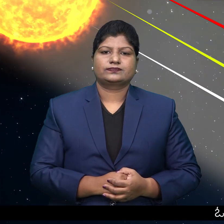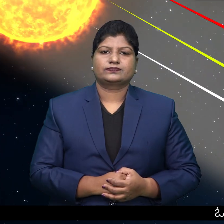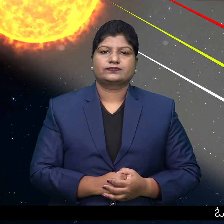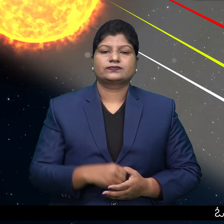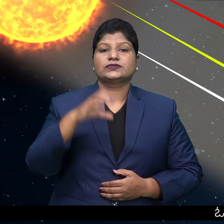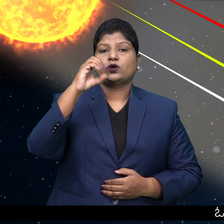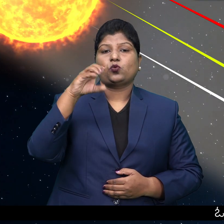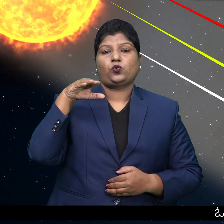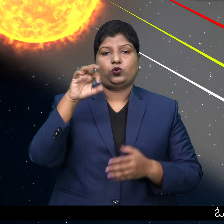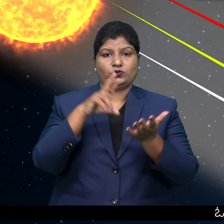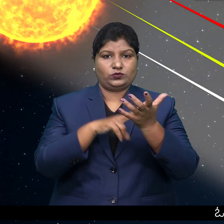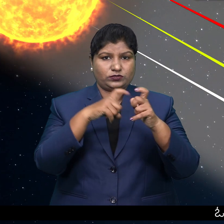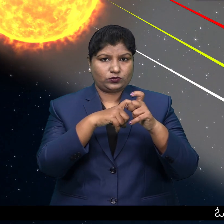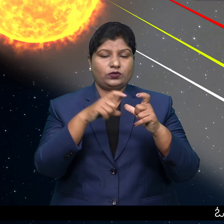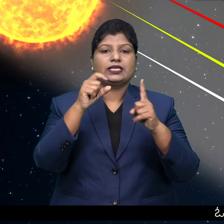ఓజోన్ క్షీణత.